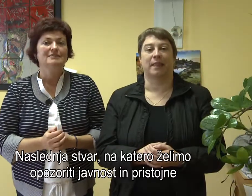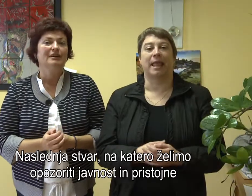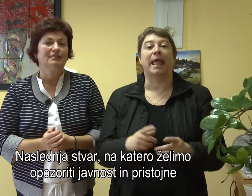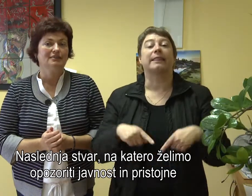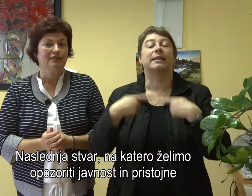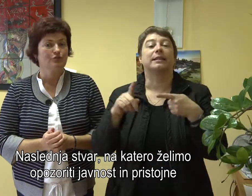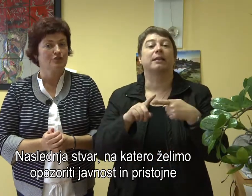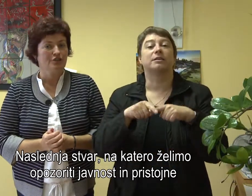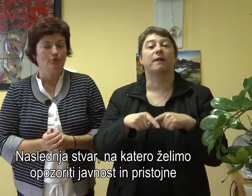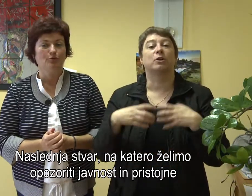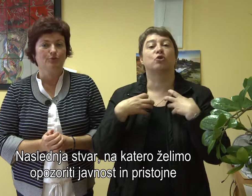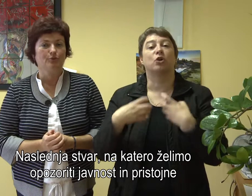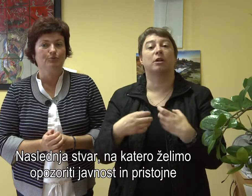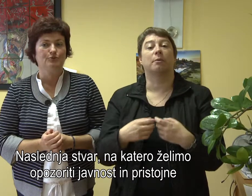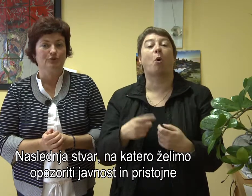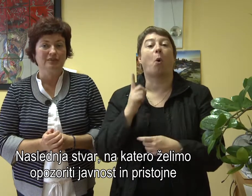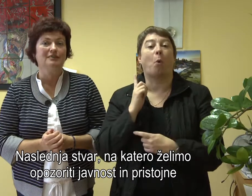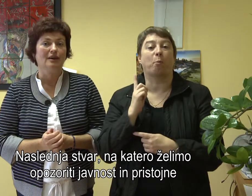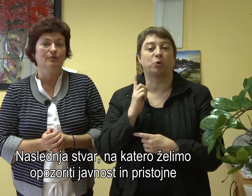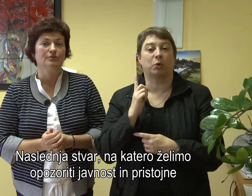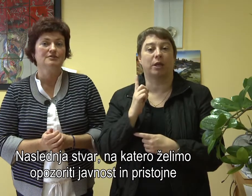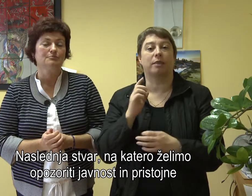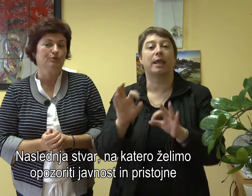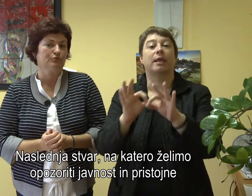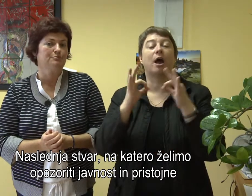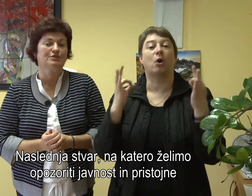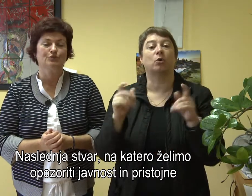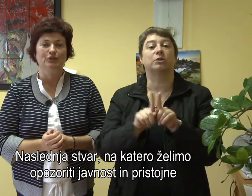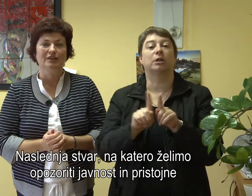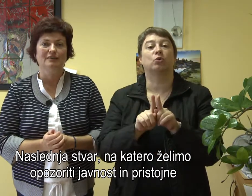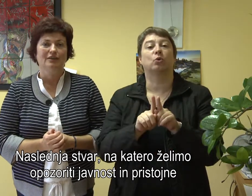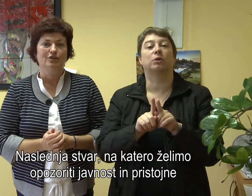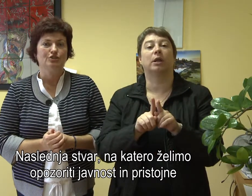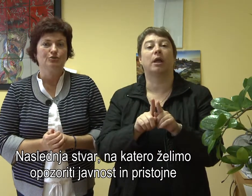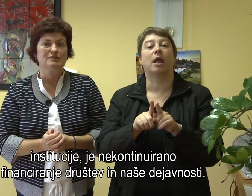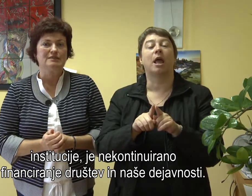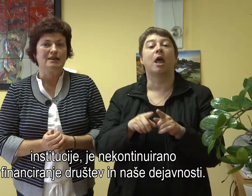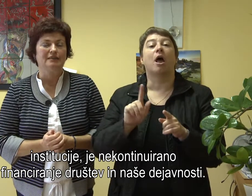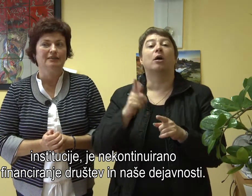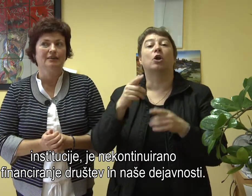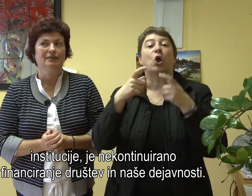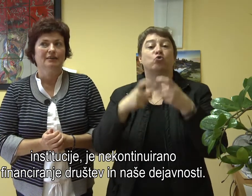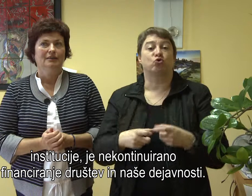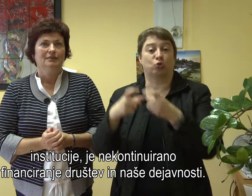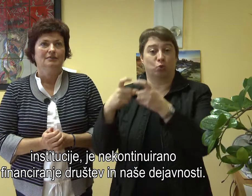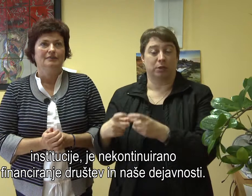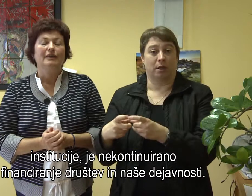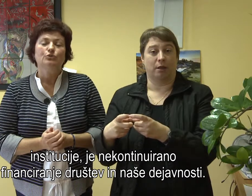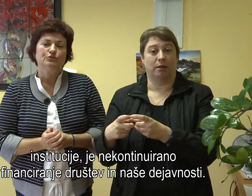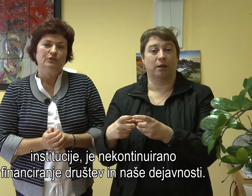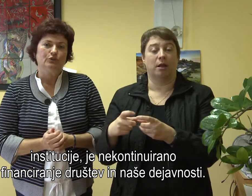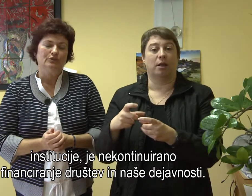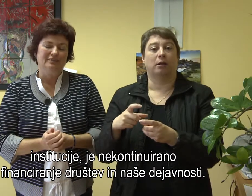Naslednja stvar, na katero želimo opozoriti javnost in pa tudi pristojne inštitucije, je